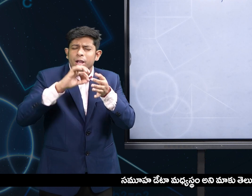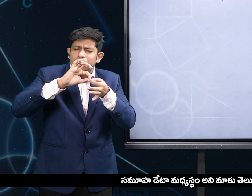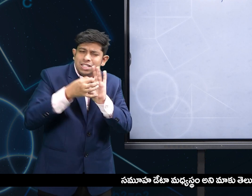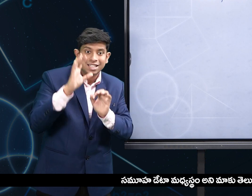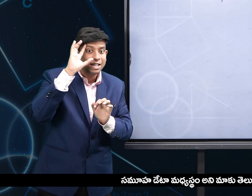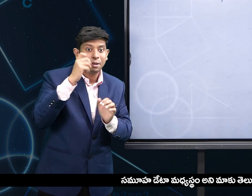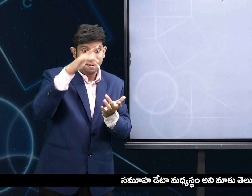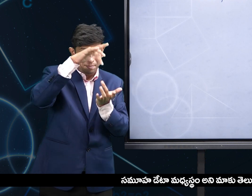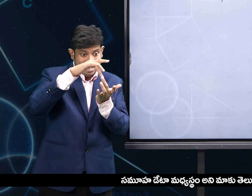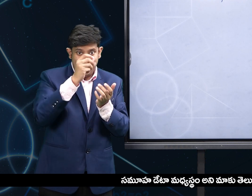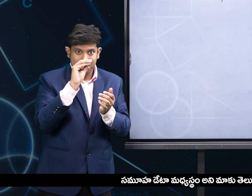మాకు తెలుసు. మధ్యస్థ